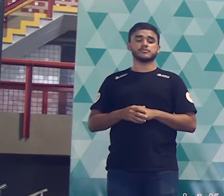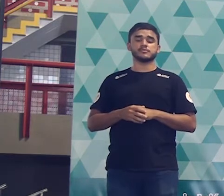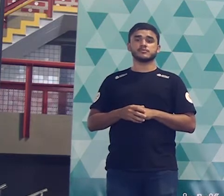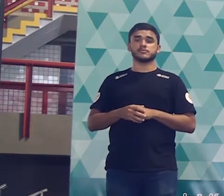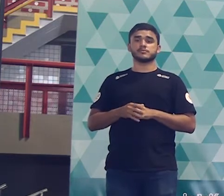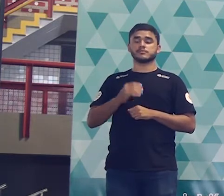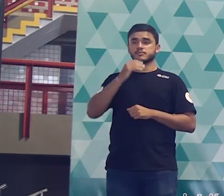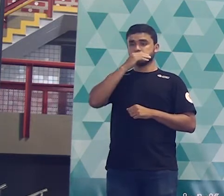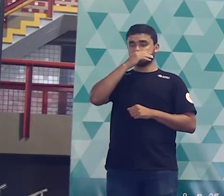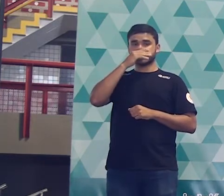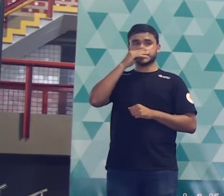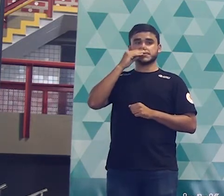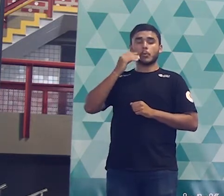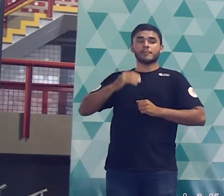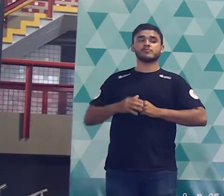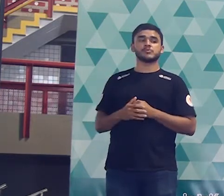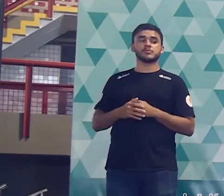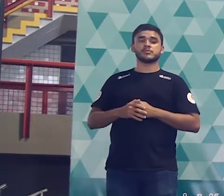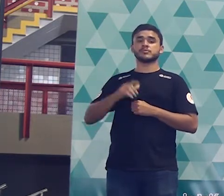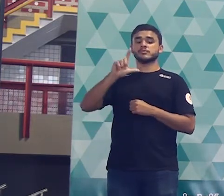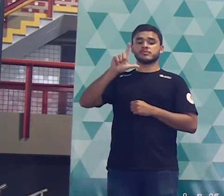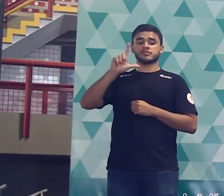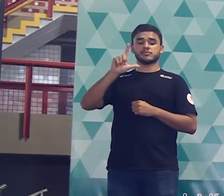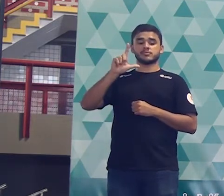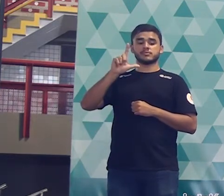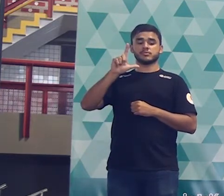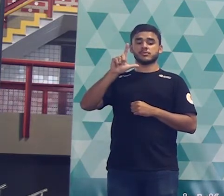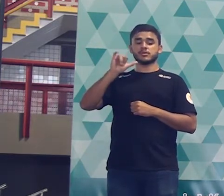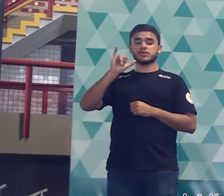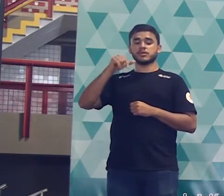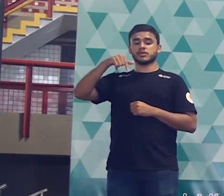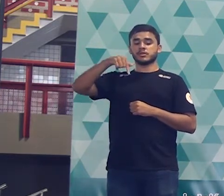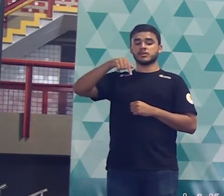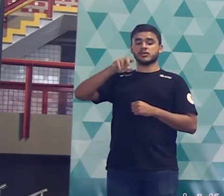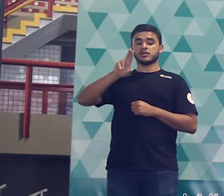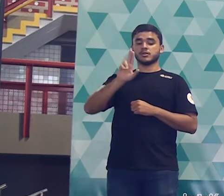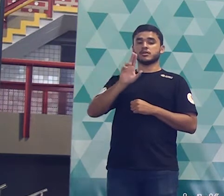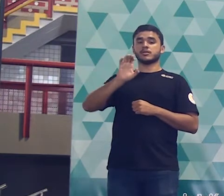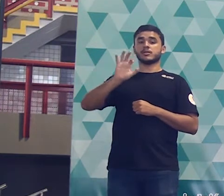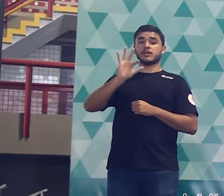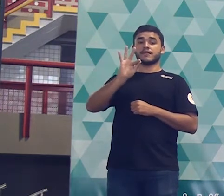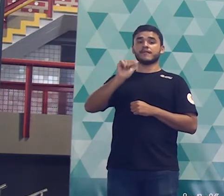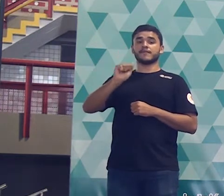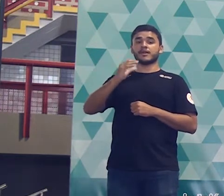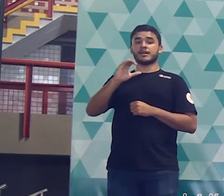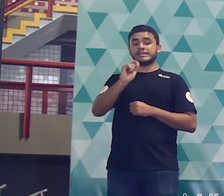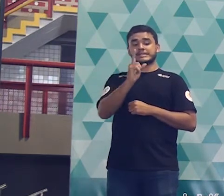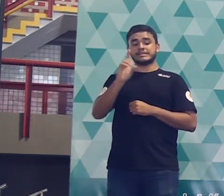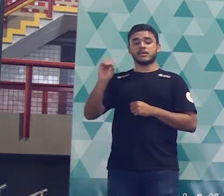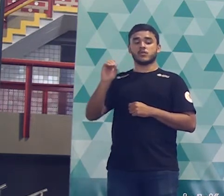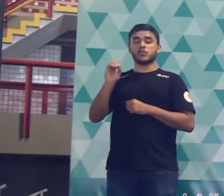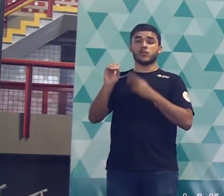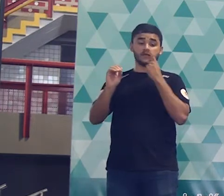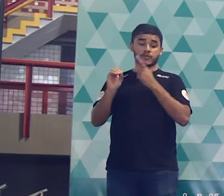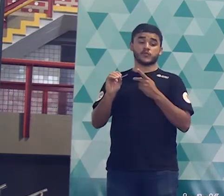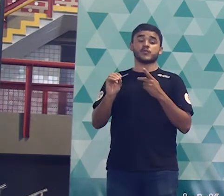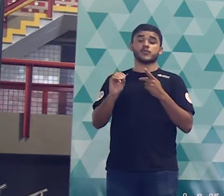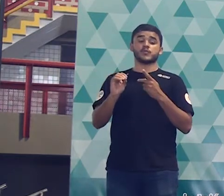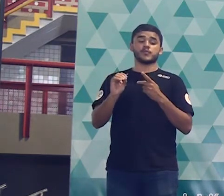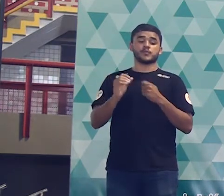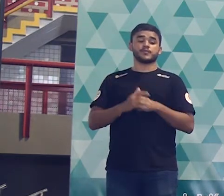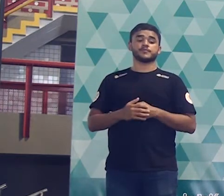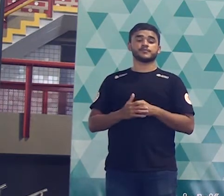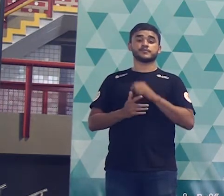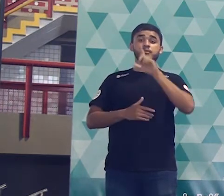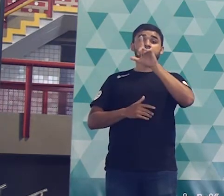Mais alto. Só a pessoa ali falou. Liquefação ou condensação. Beleza? Mudança do líquido para o sólido.